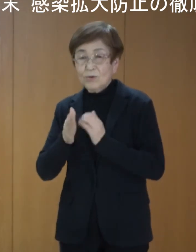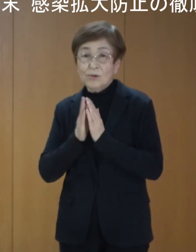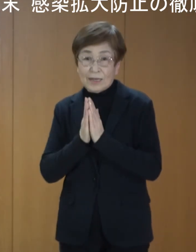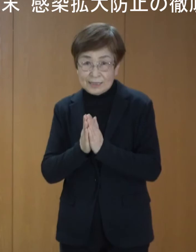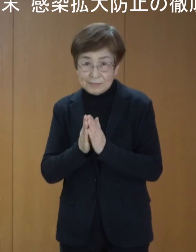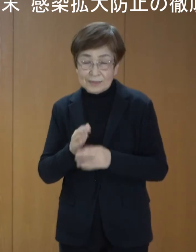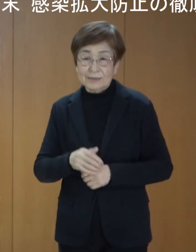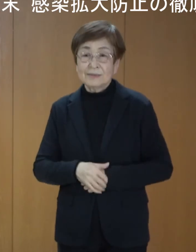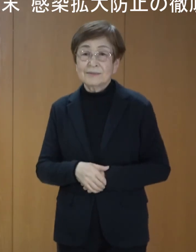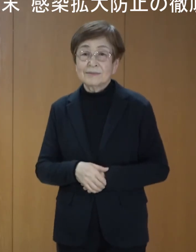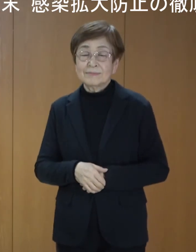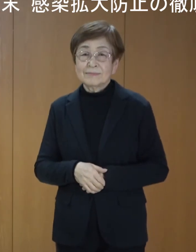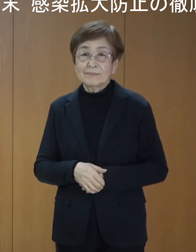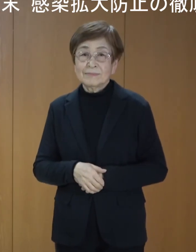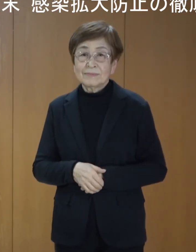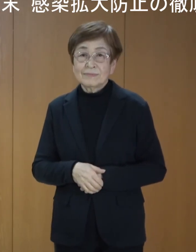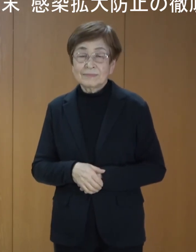します。